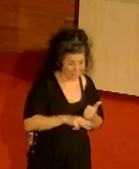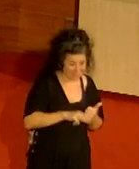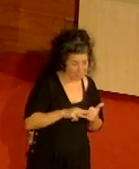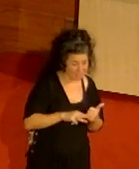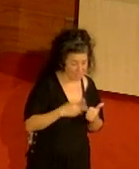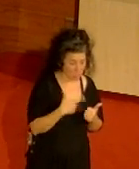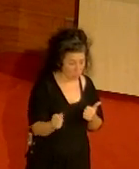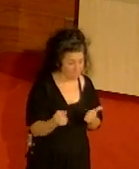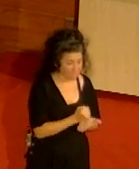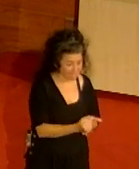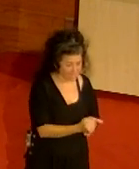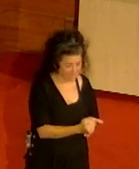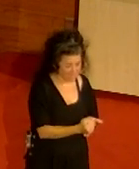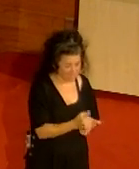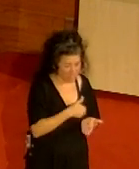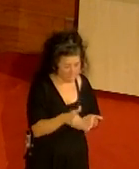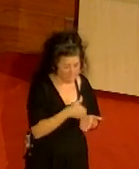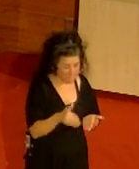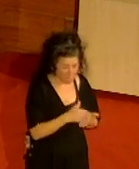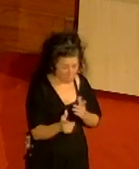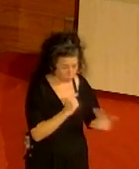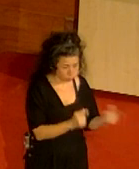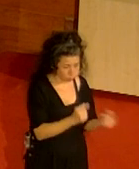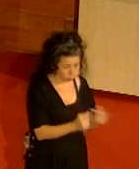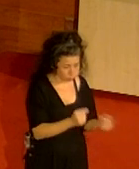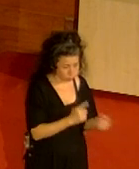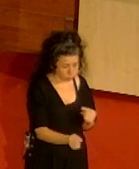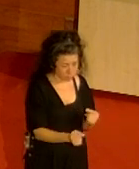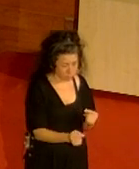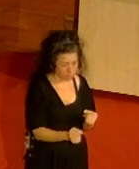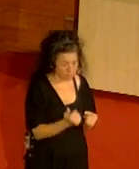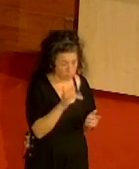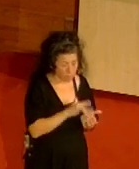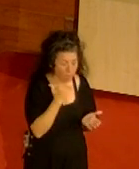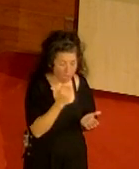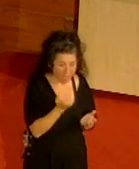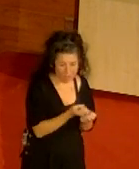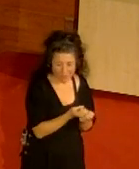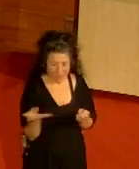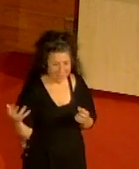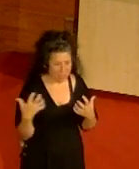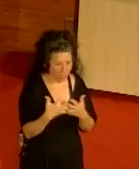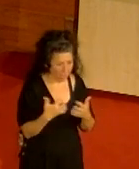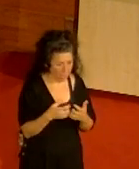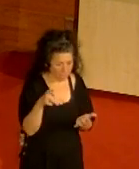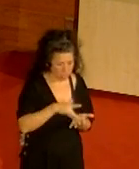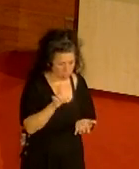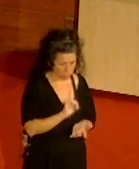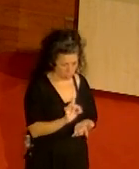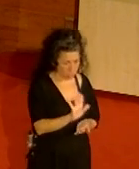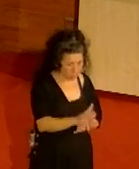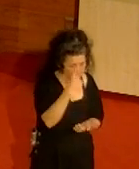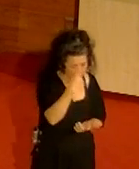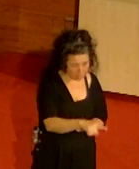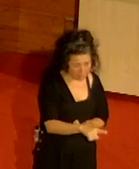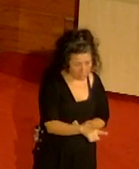que millones salieron y se produjo algo que no ves en otras guerras y que, pero que sé, o sea, sabemos que